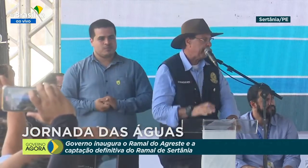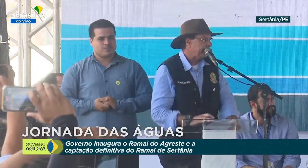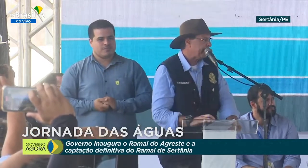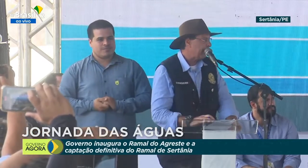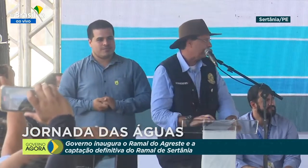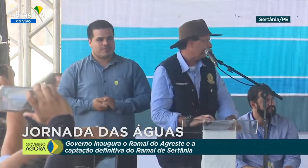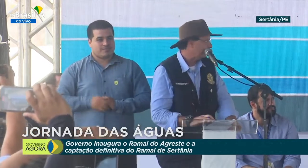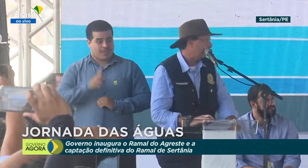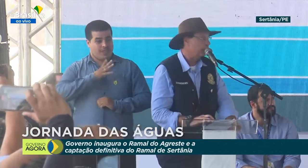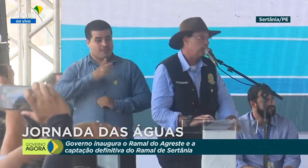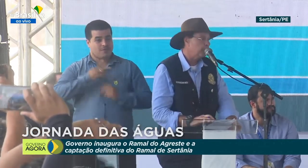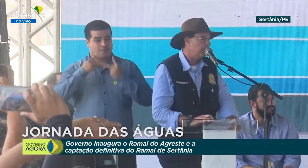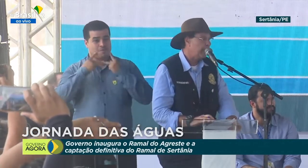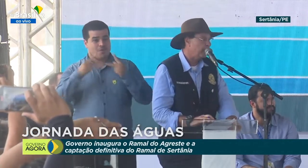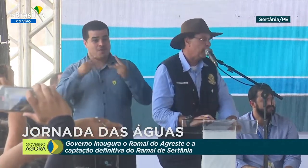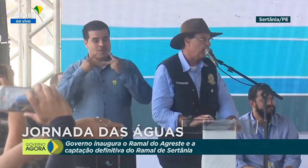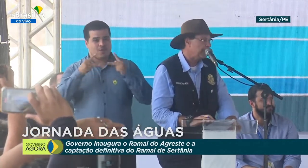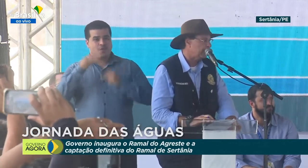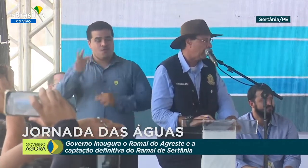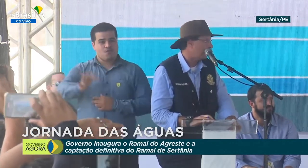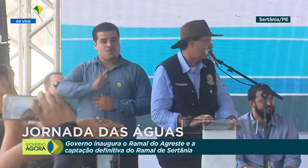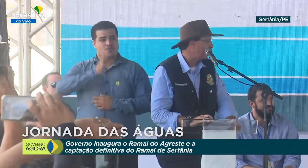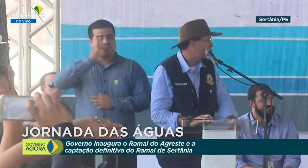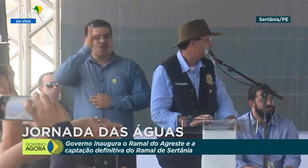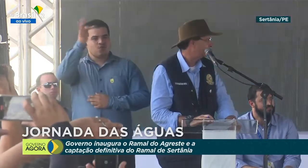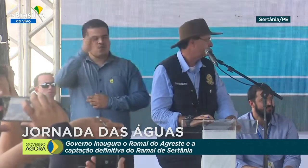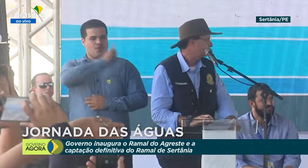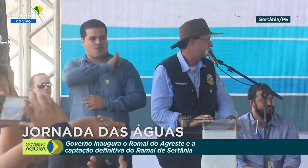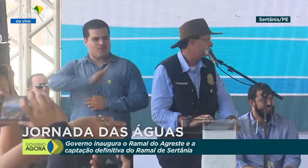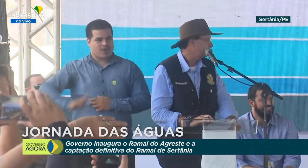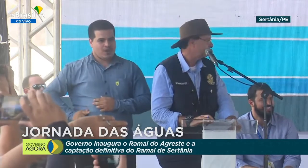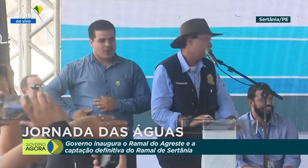vou profetizar, futuro governador Onyx Lorenzoni,